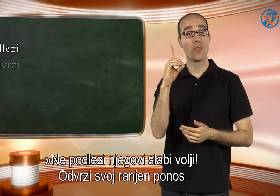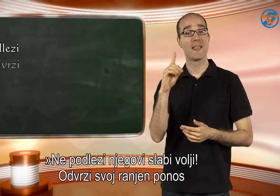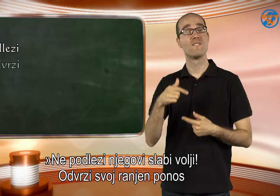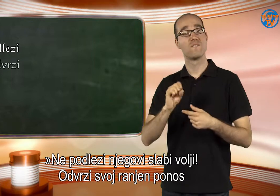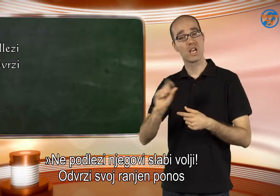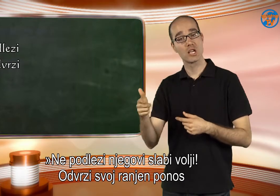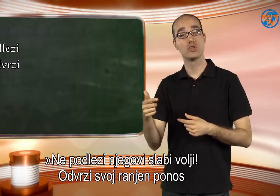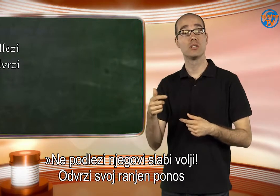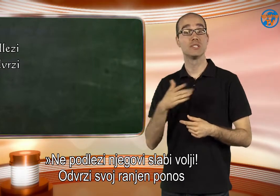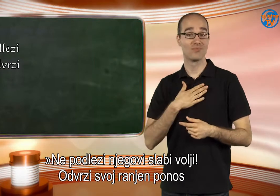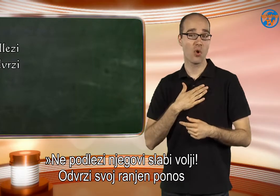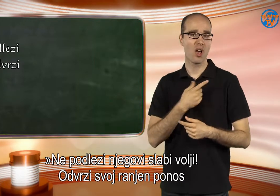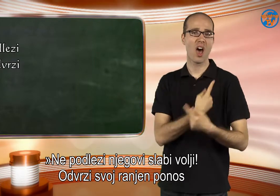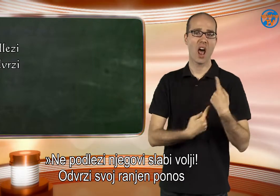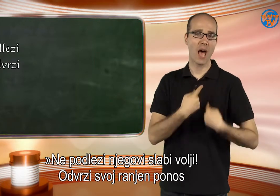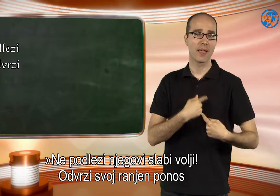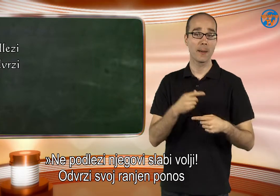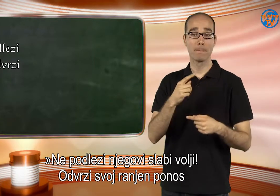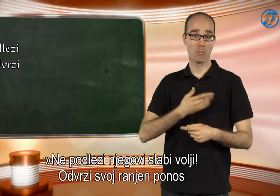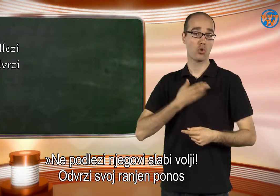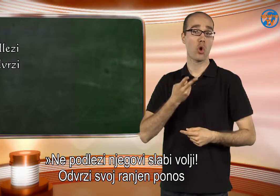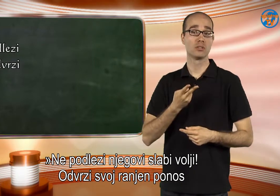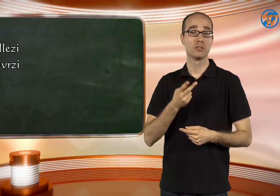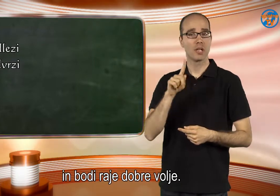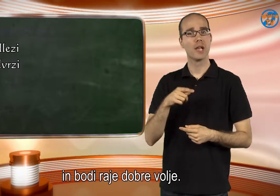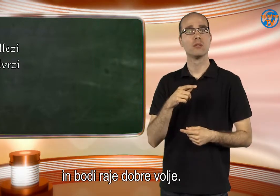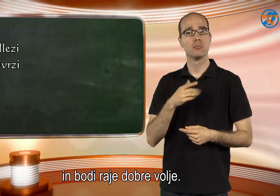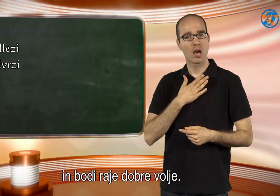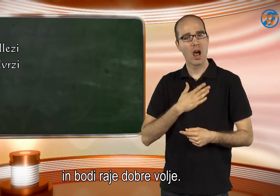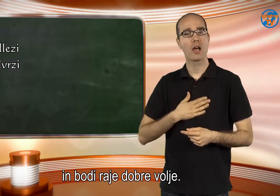Odvrzi svoj ranjen ponos in bodi raje dobre volje.